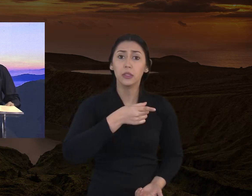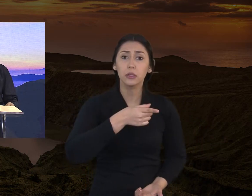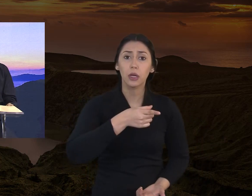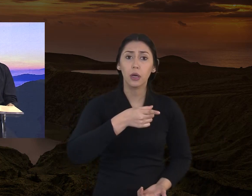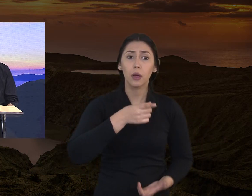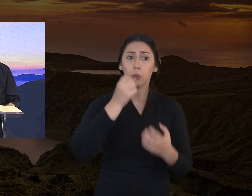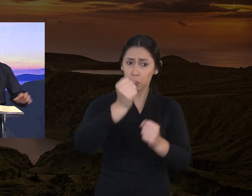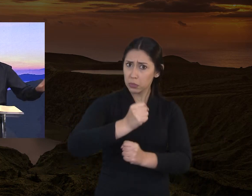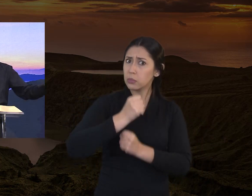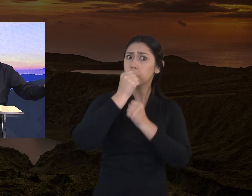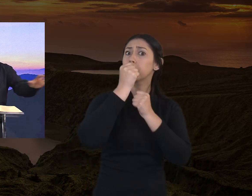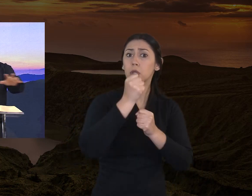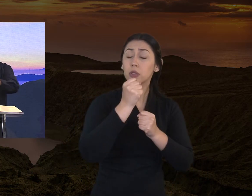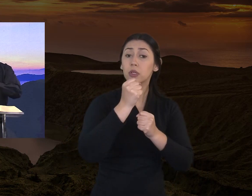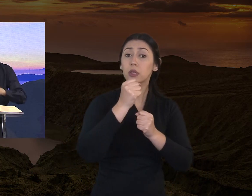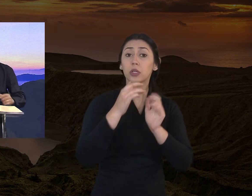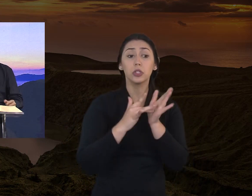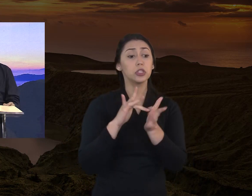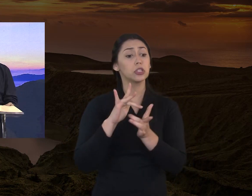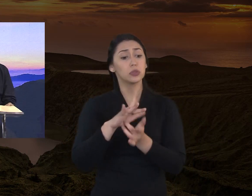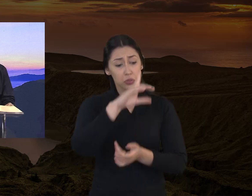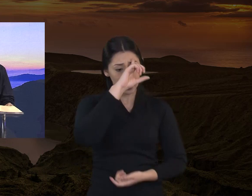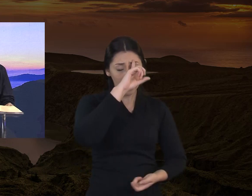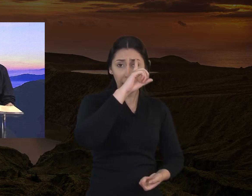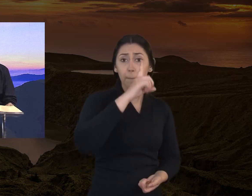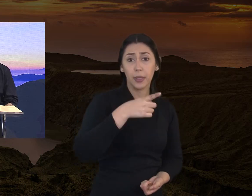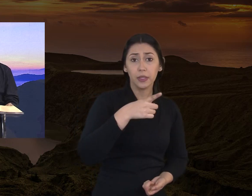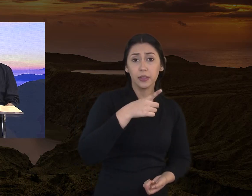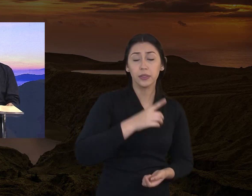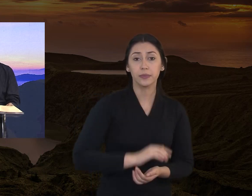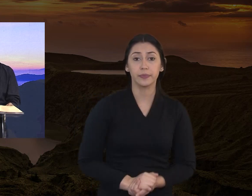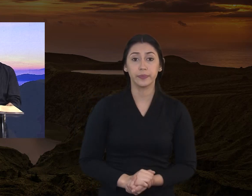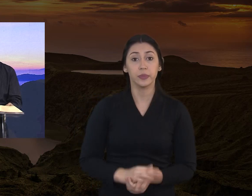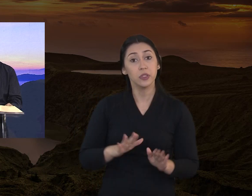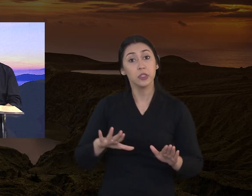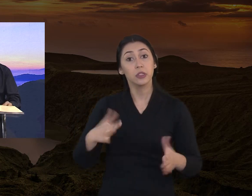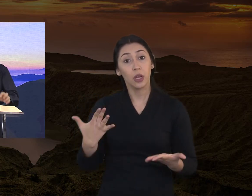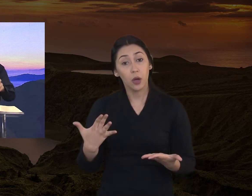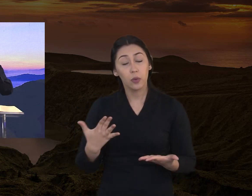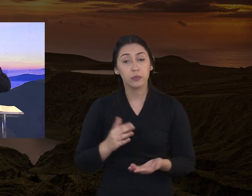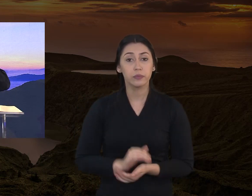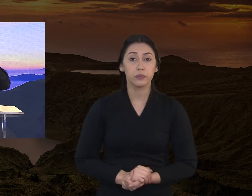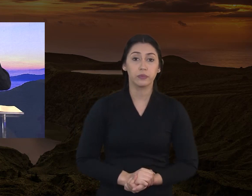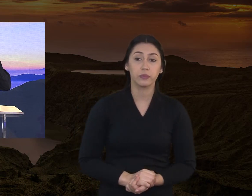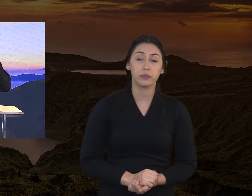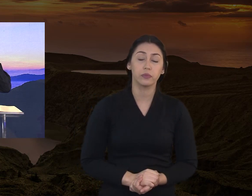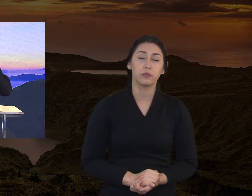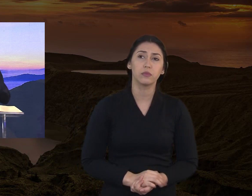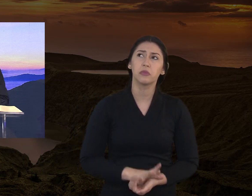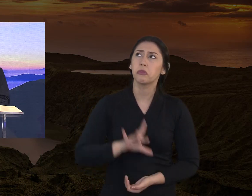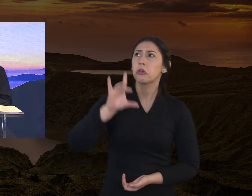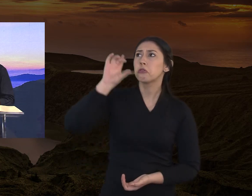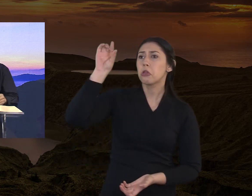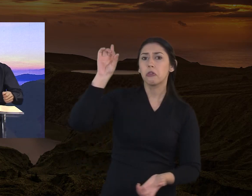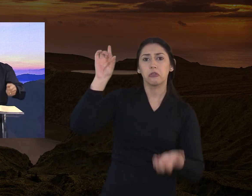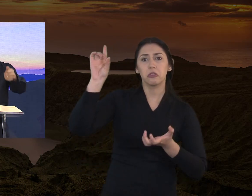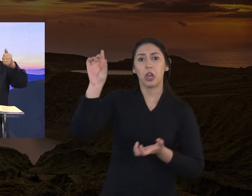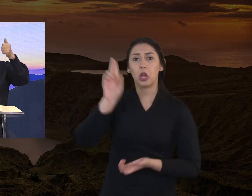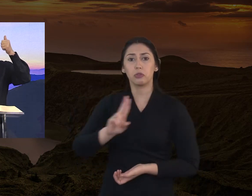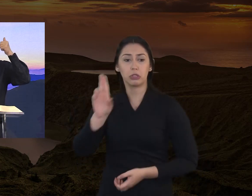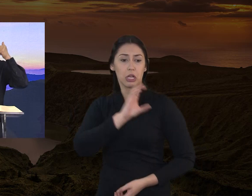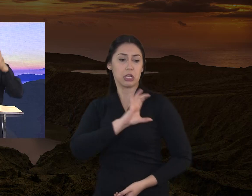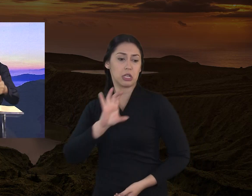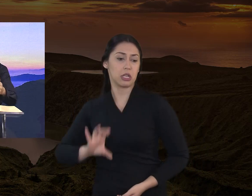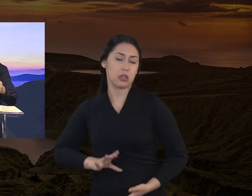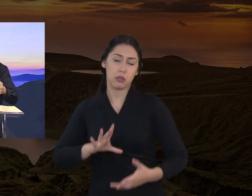ter a primazia, em todas as coisas ele ser o cabeça. Então, queridos irmãos, Deus não apenas quer fazer de Cristo